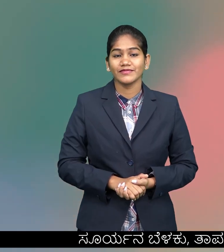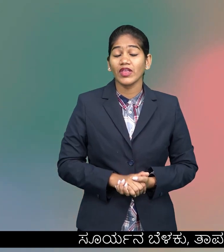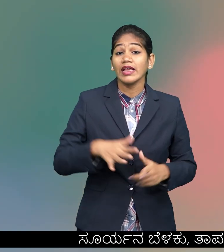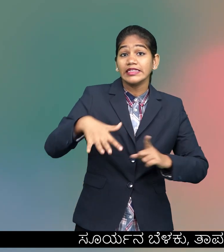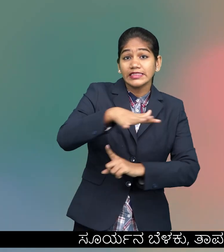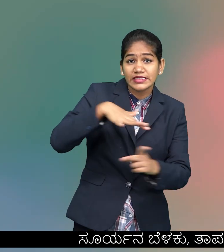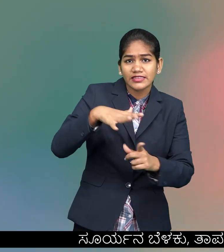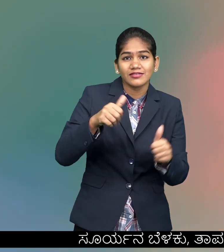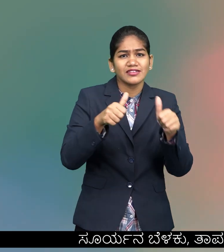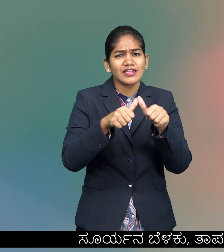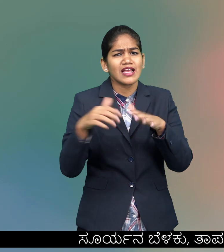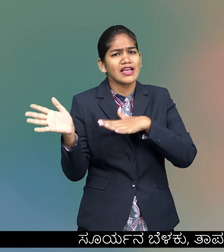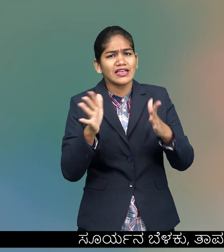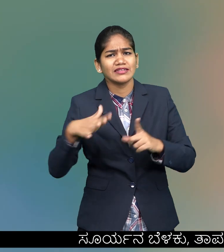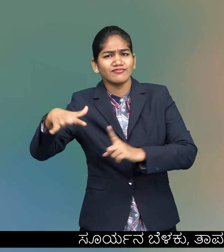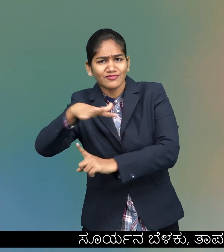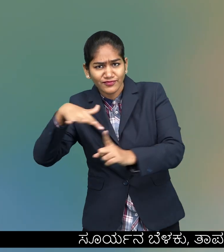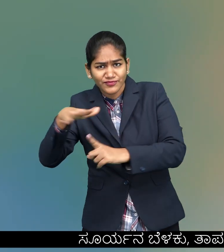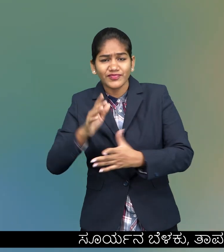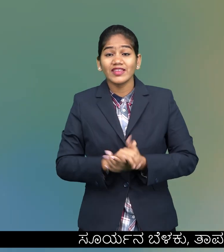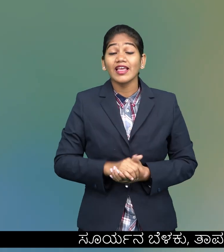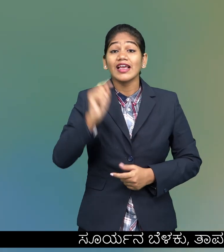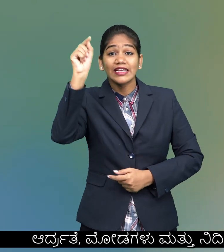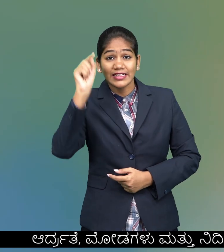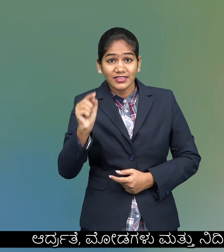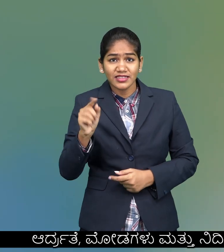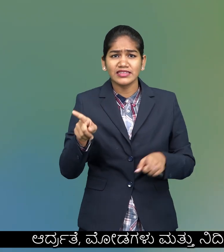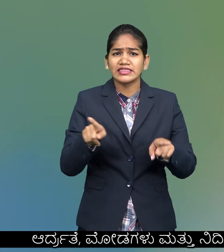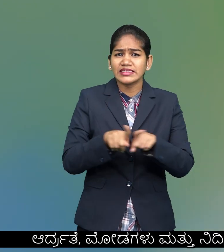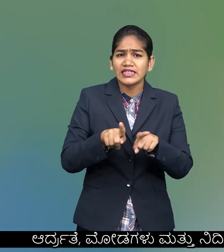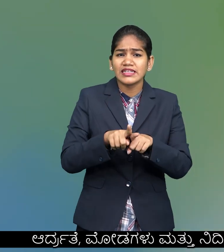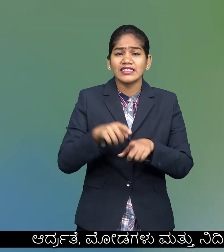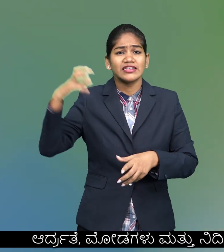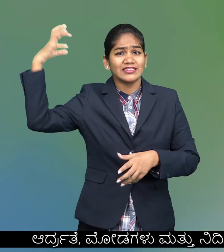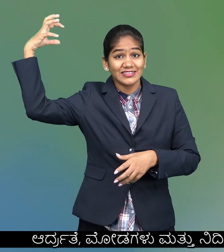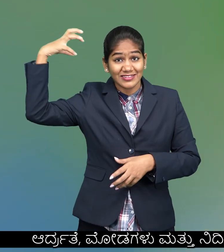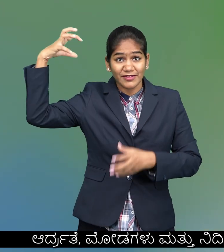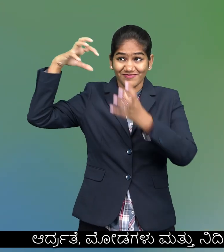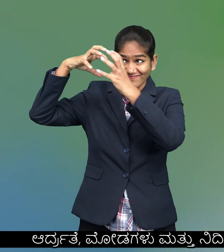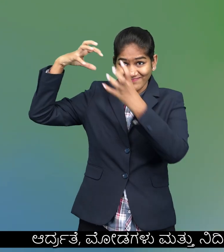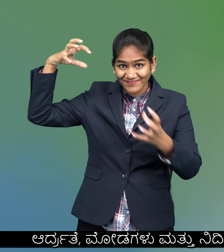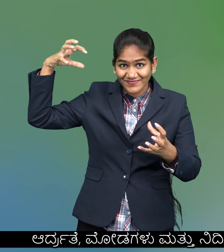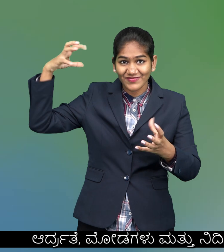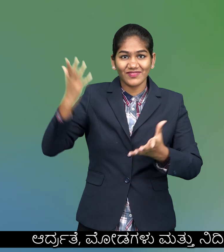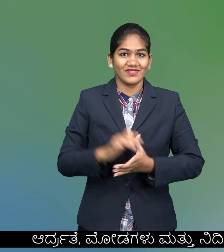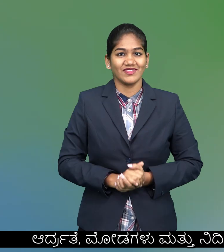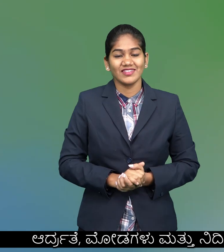ಸೂರ್ಯನ ಬೆಳಕು, ತಾಪಮಾನ, ವಾತಾವರಣ, ಒತ್ತಡ, ಗಾಳಿ, ಆರ್ದ್ರತೆ, ಮೋಡಗಳು ಮತ್ತು ನಿರ್ದಿಷ್ಟ ಸಮಯದಲ್ಲಿ ಒಂದು ಪ್ರದೇಶದ